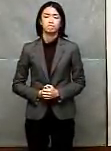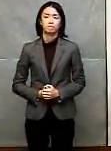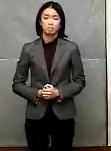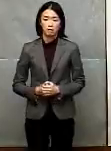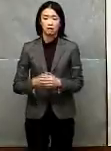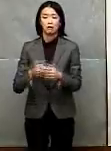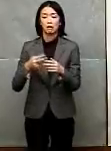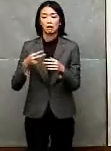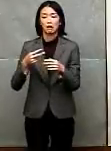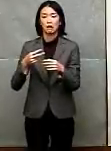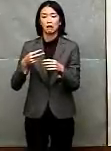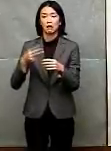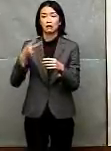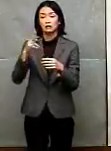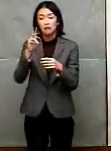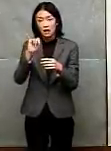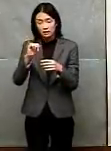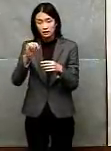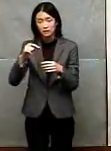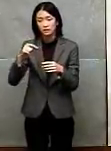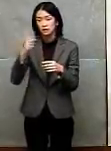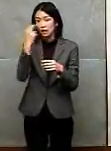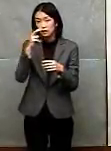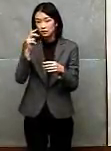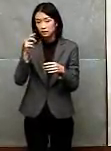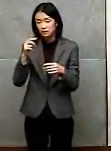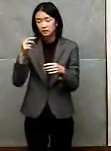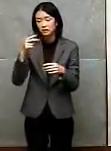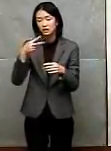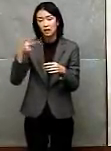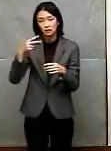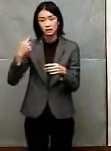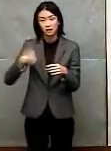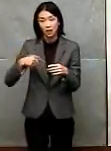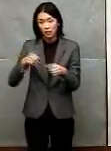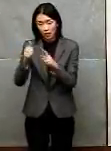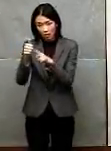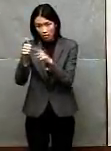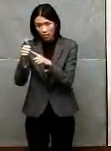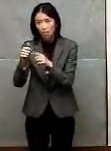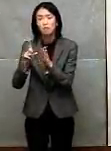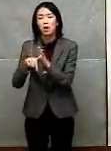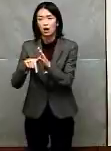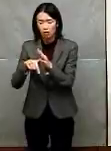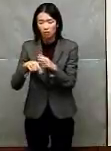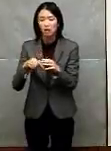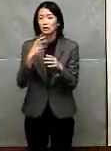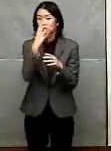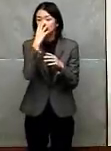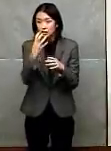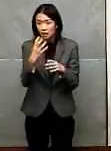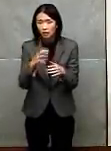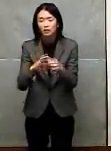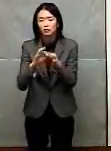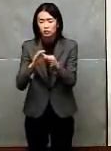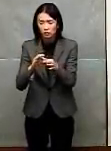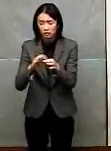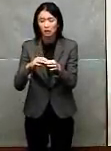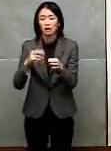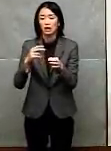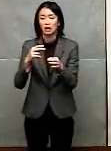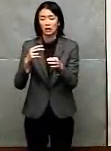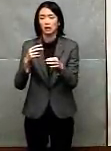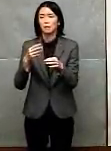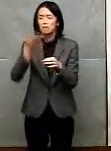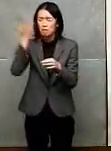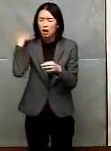二階先生にはフル企画のことで前から、幹事長になられる前からちょっとお願いをしてきているところであ